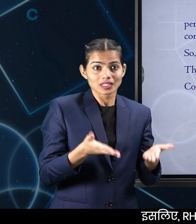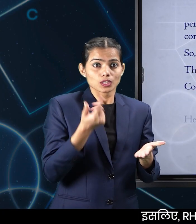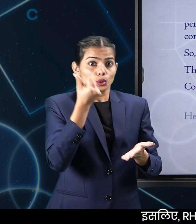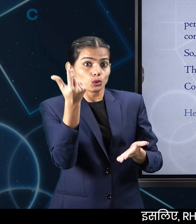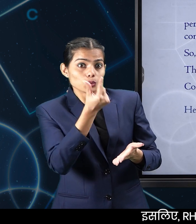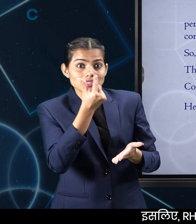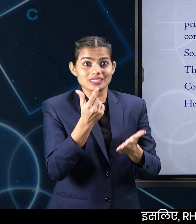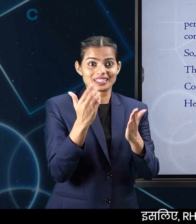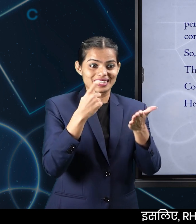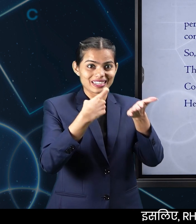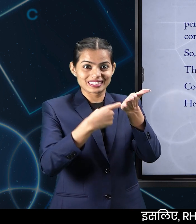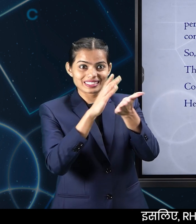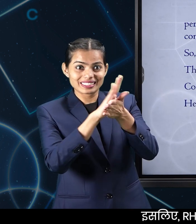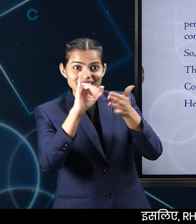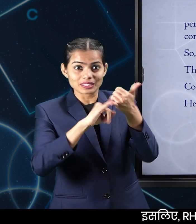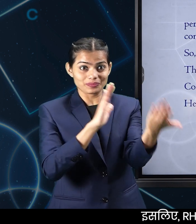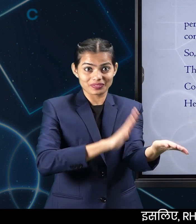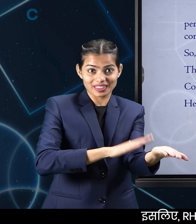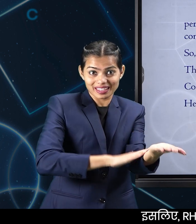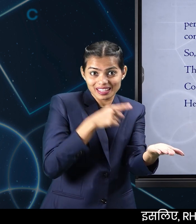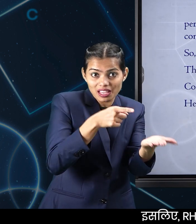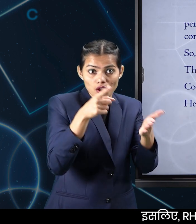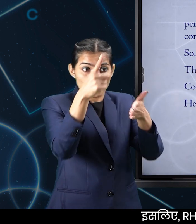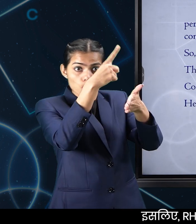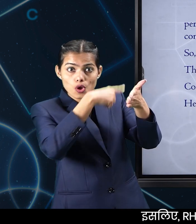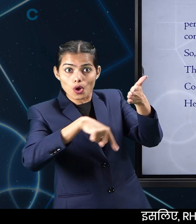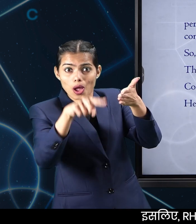इसलिए RHS सर्वांग समता नियम का उपयोग करते हुए